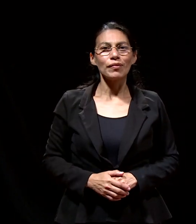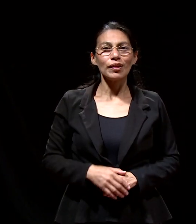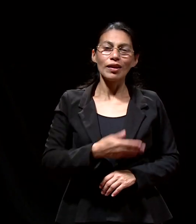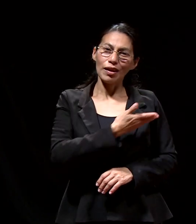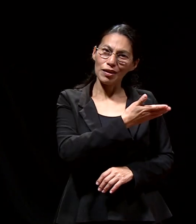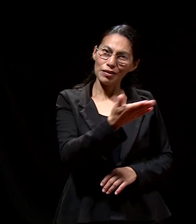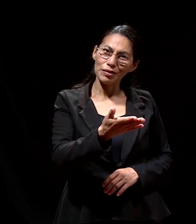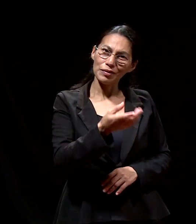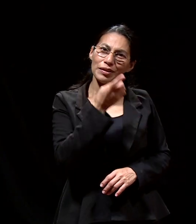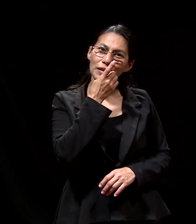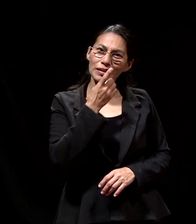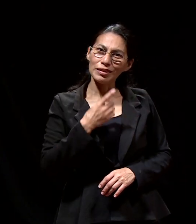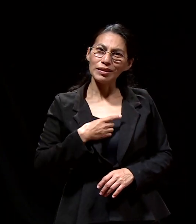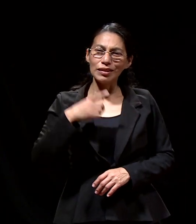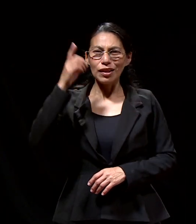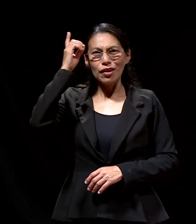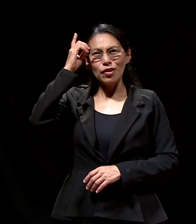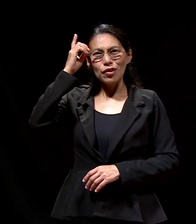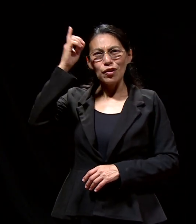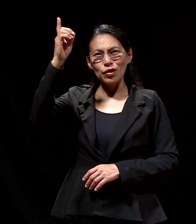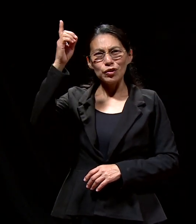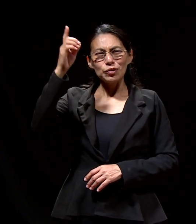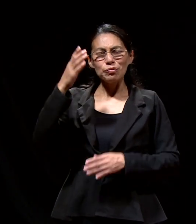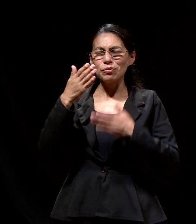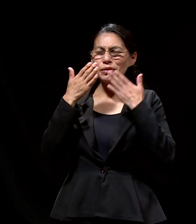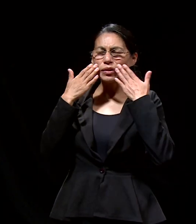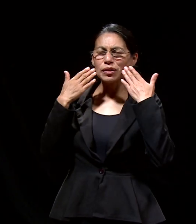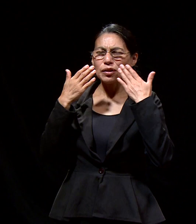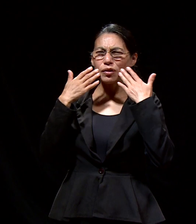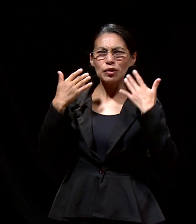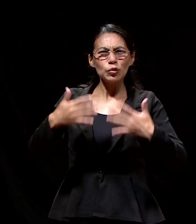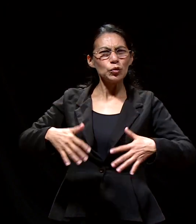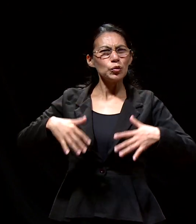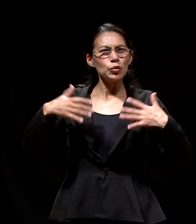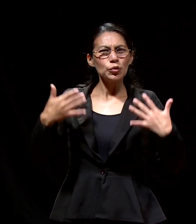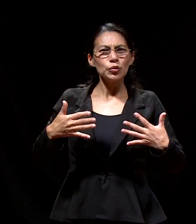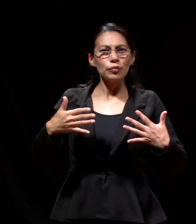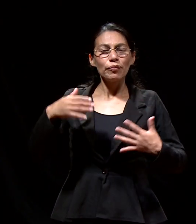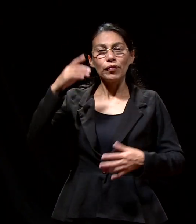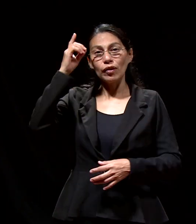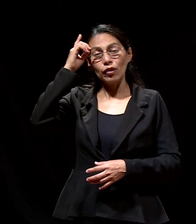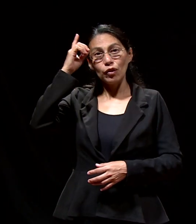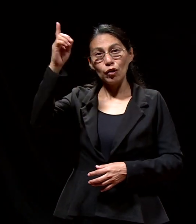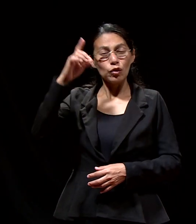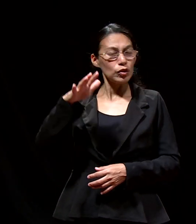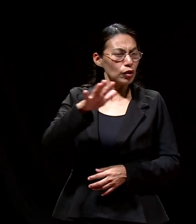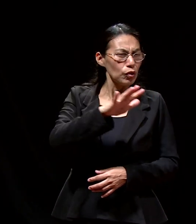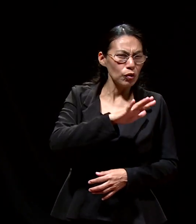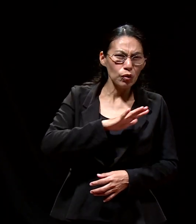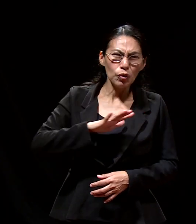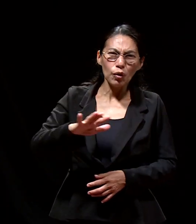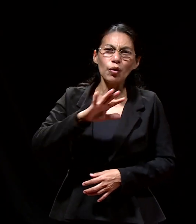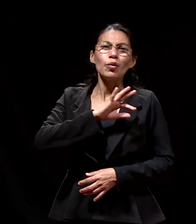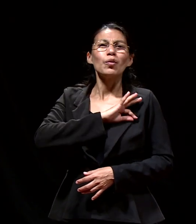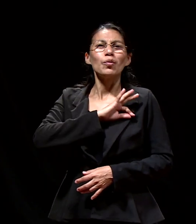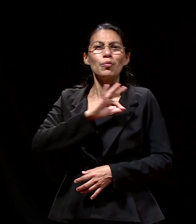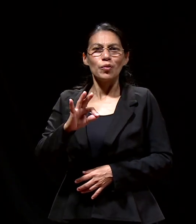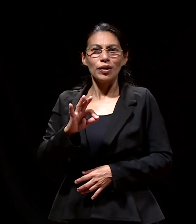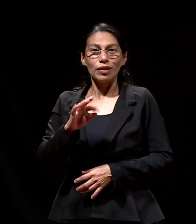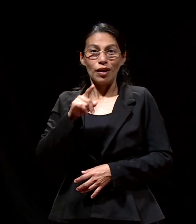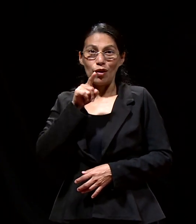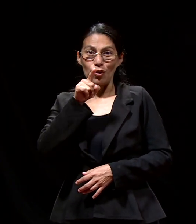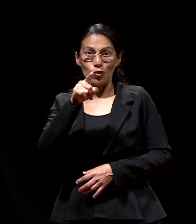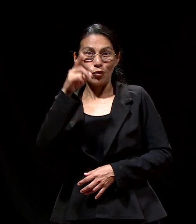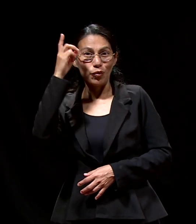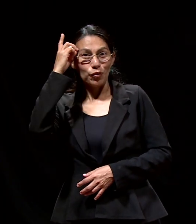él es el Dios de infinita misericordia es el Dios de lo imposible